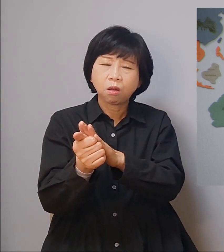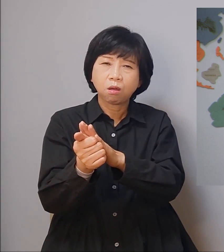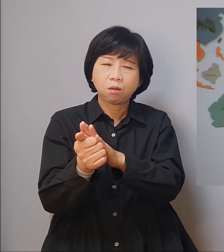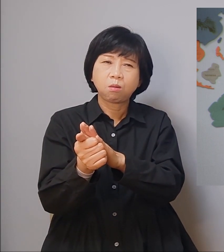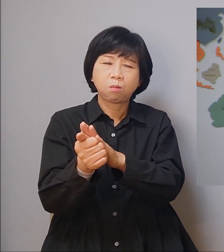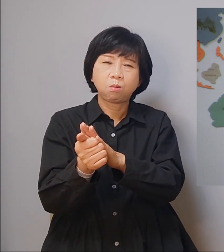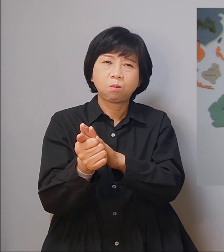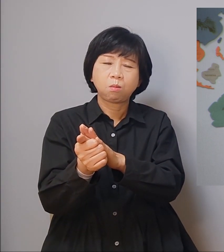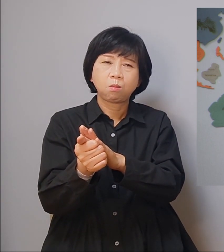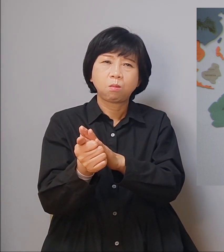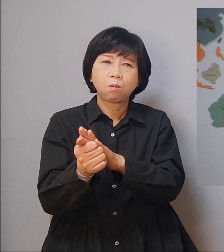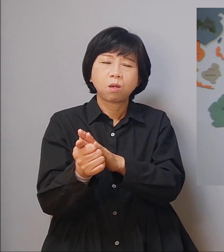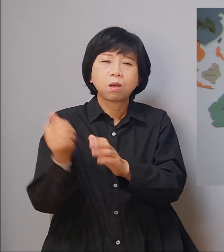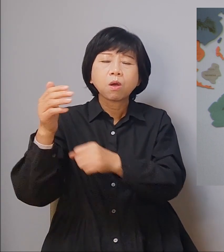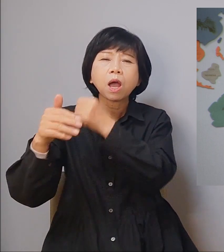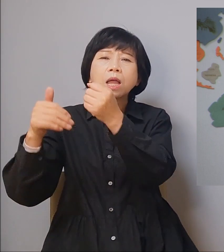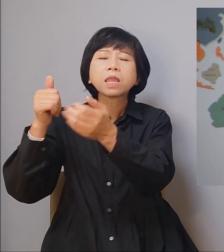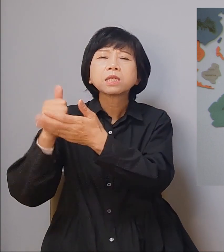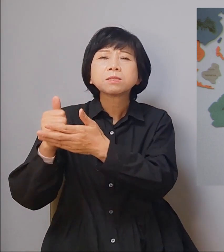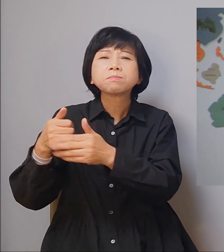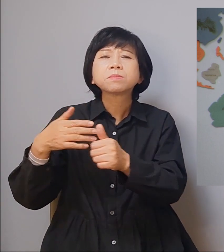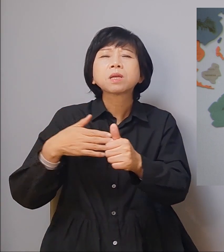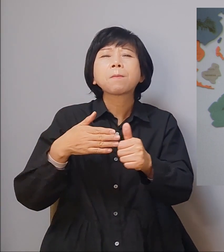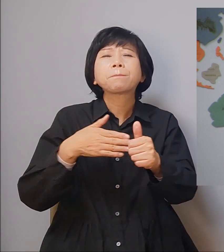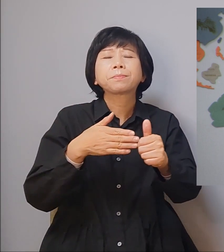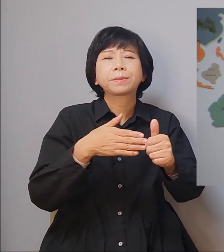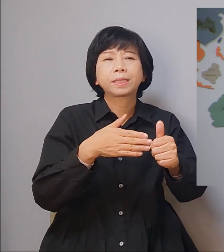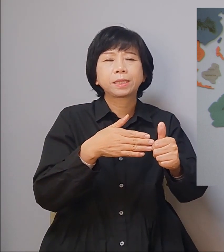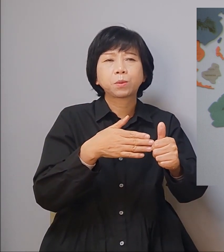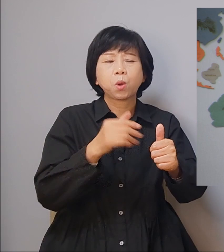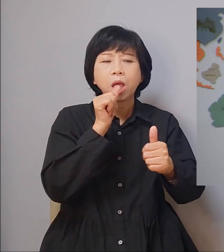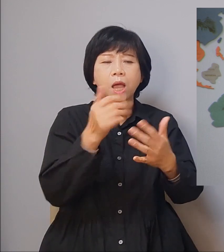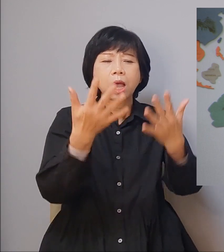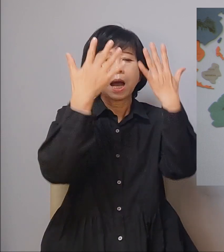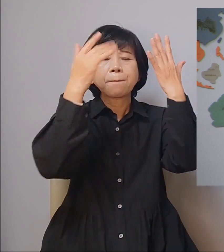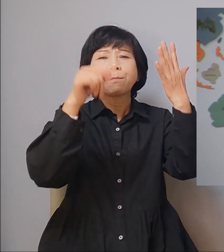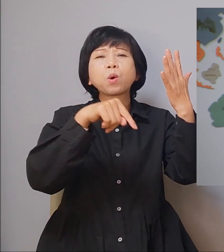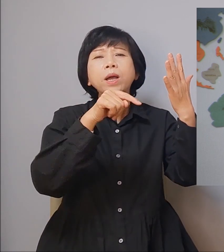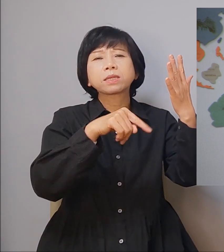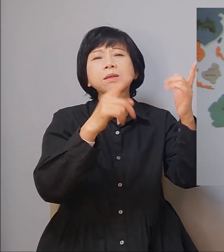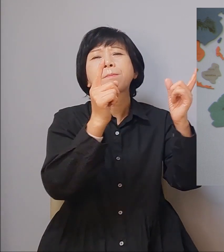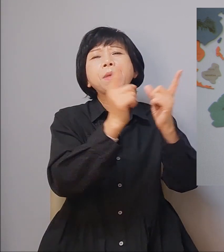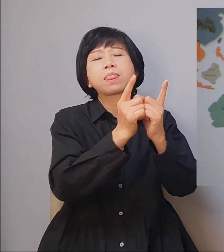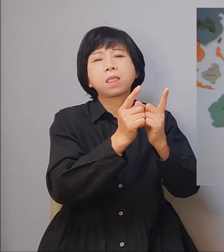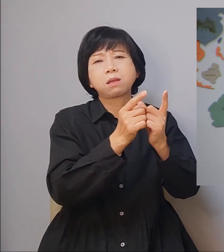이야기를 이어나가실 수 있는 거예요. 감옥에서 그들을 섬겨야 되는 거죠.